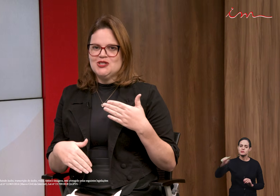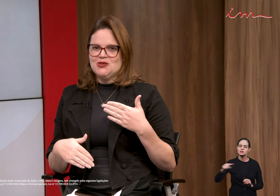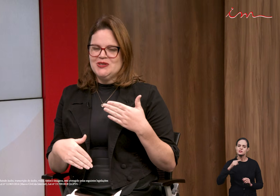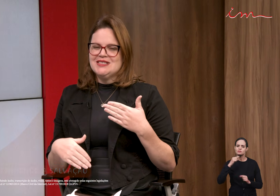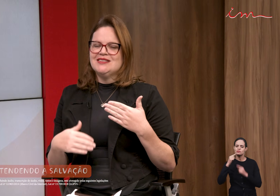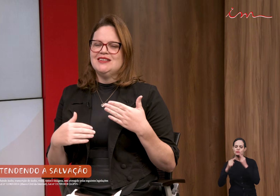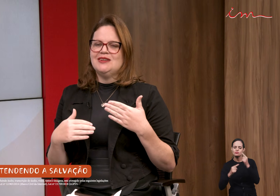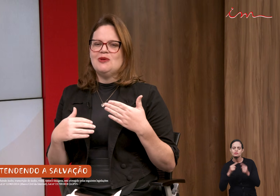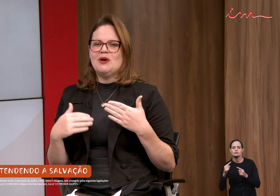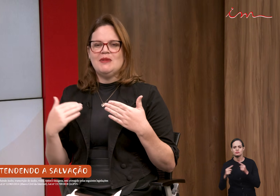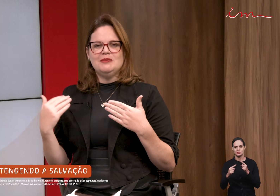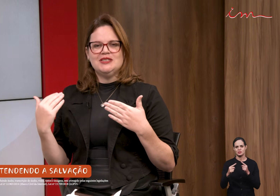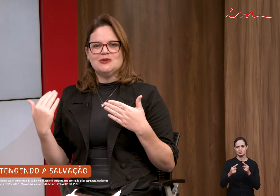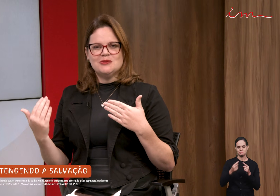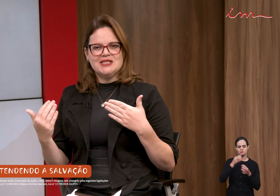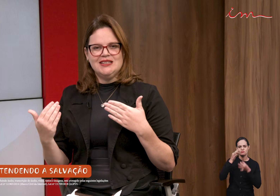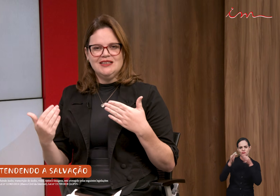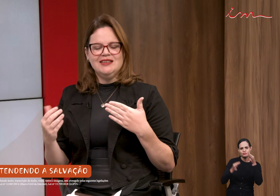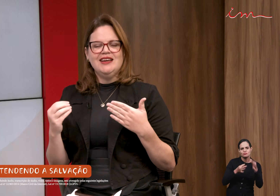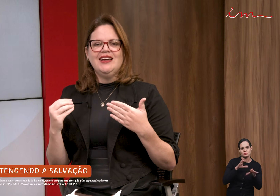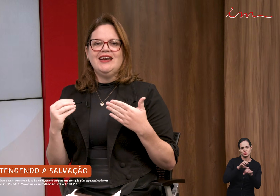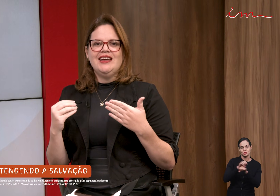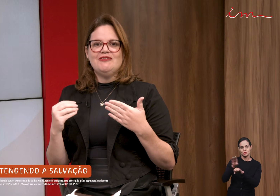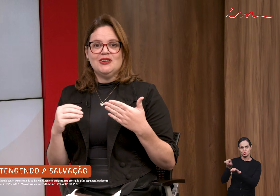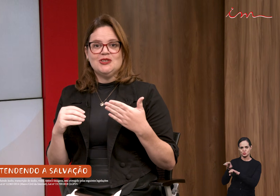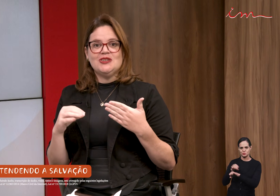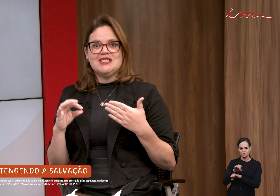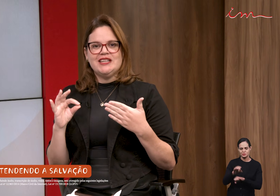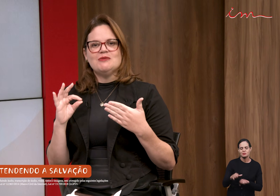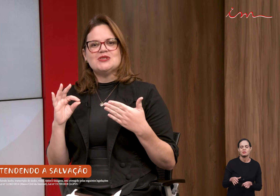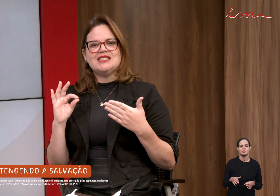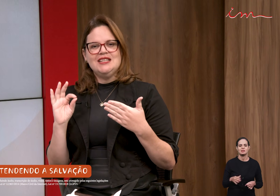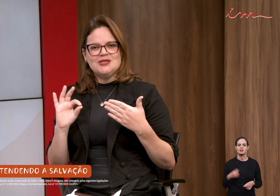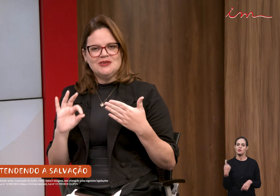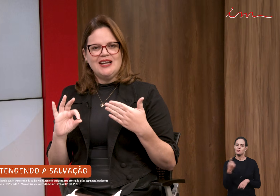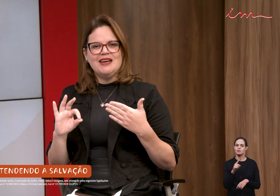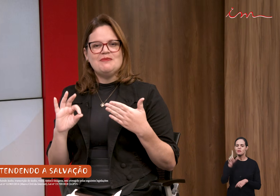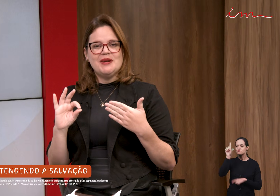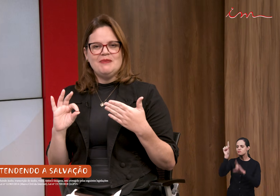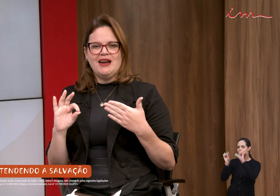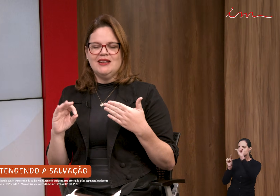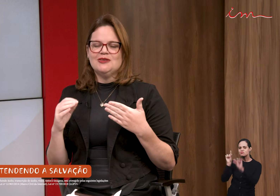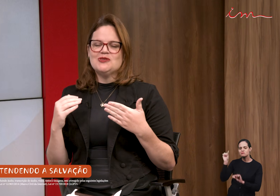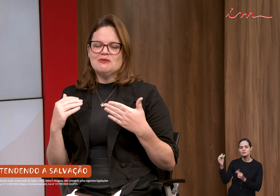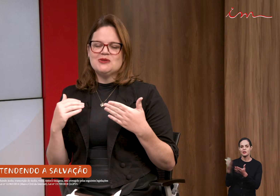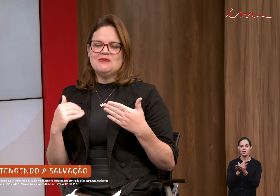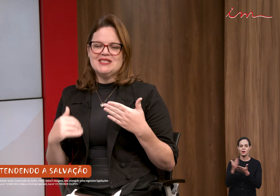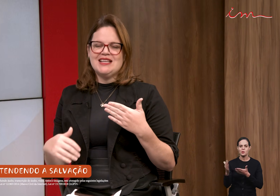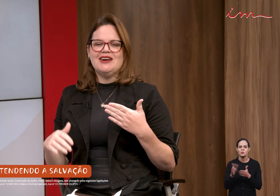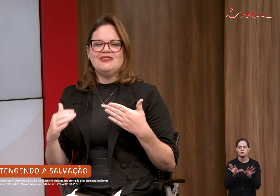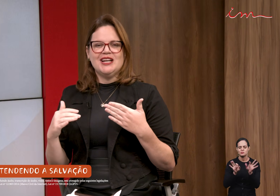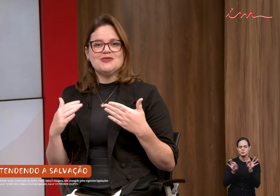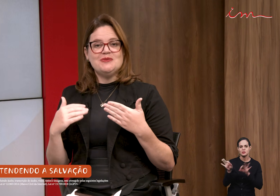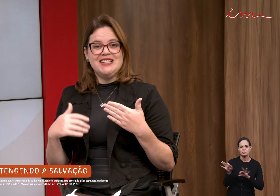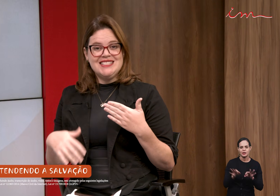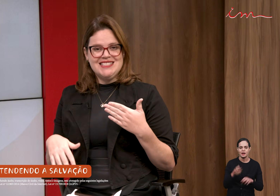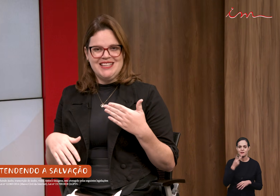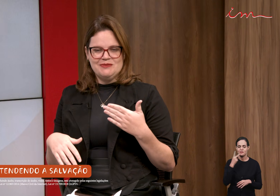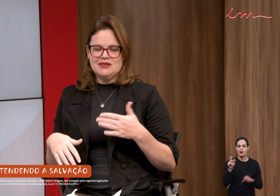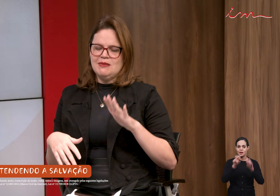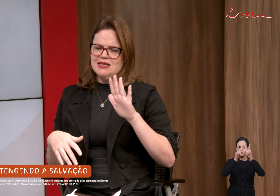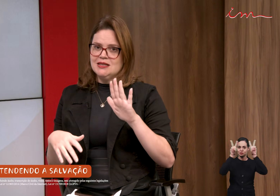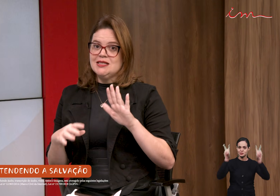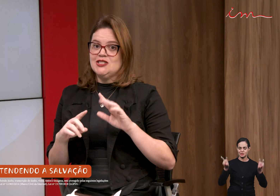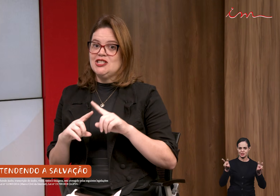várias sugestões, e como a Amable trouxe ali, falando que nós iríamos selecionar e preparar, então nós vamos começar a falar sobre